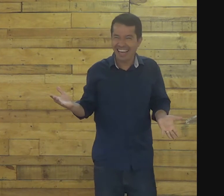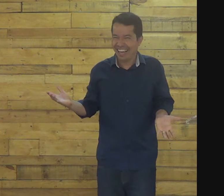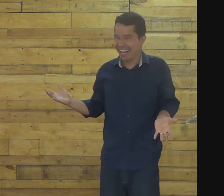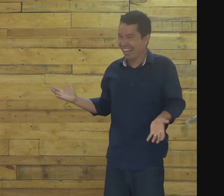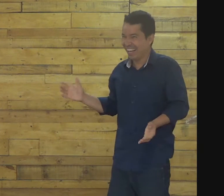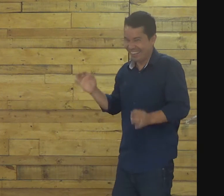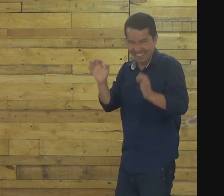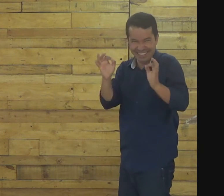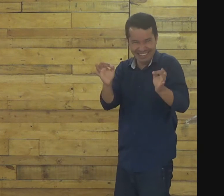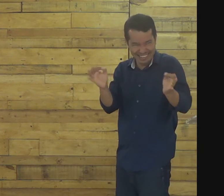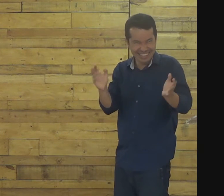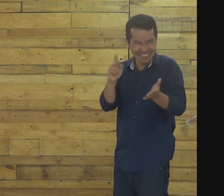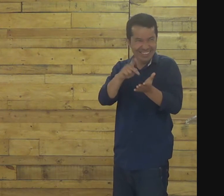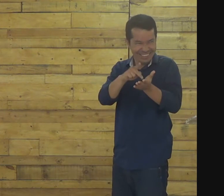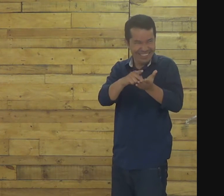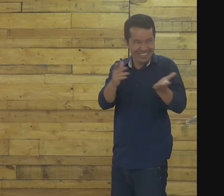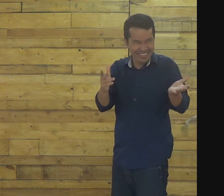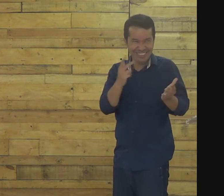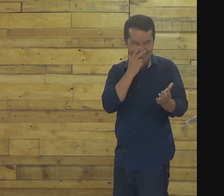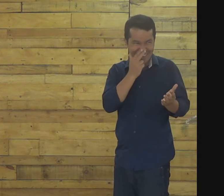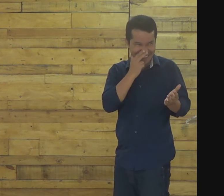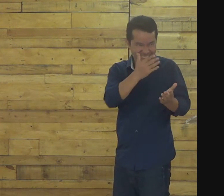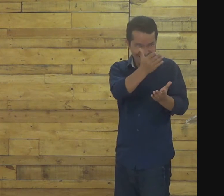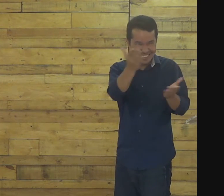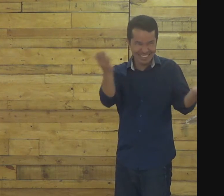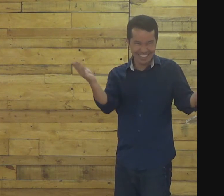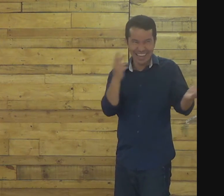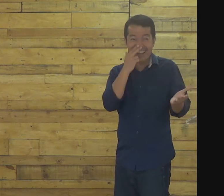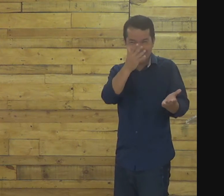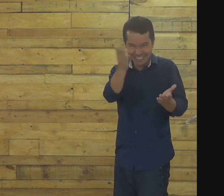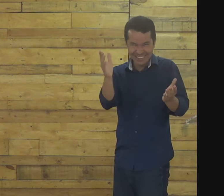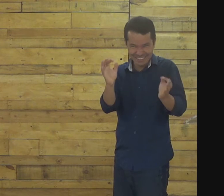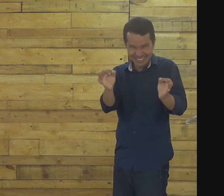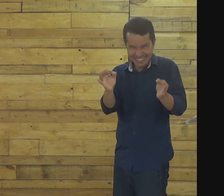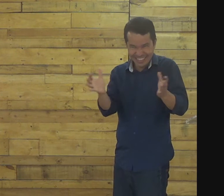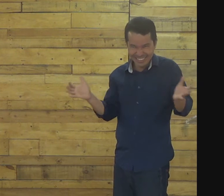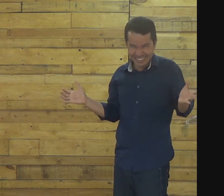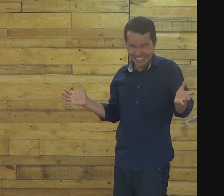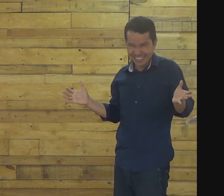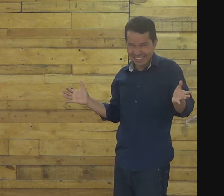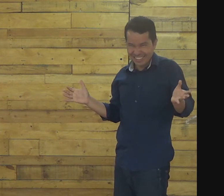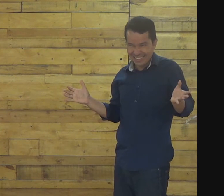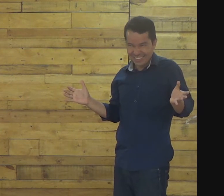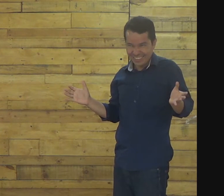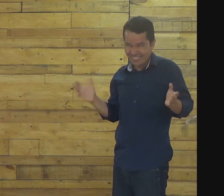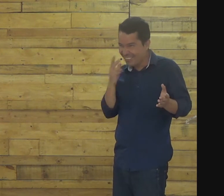lâmpada. É, não é? É parecido, né? Eu acho que é isso mesmo.